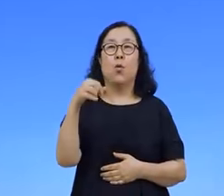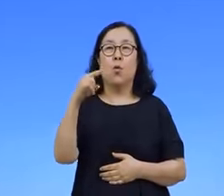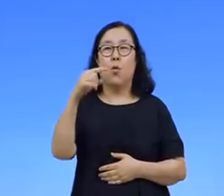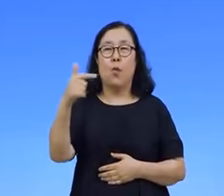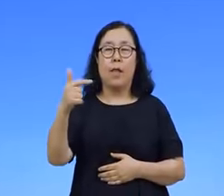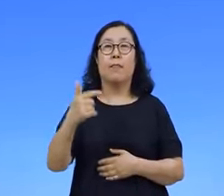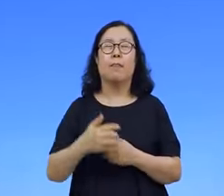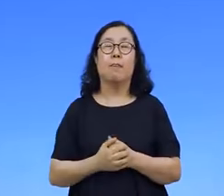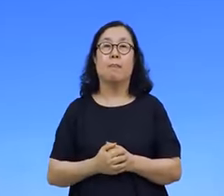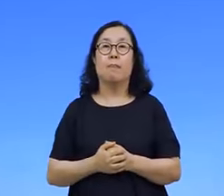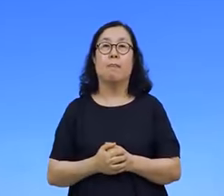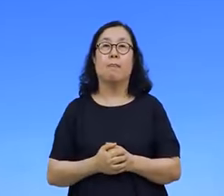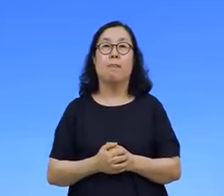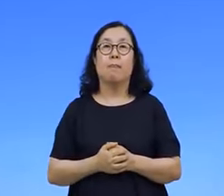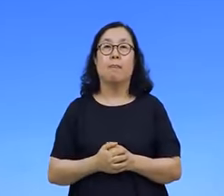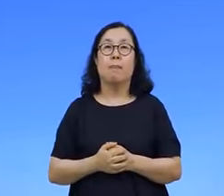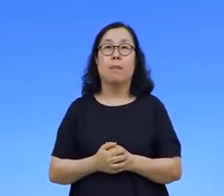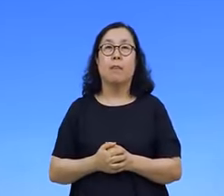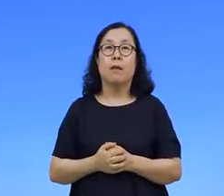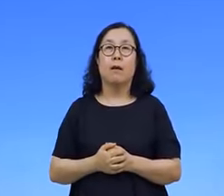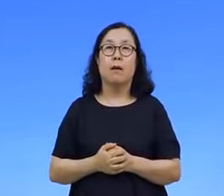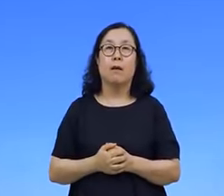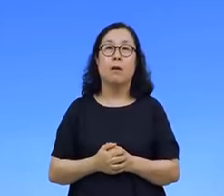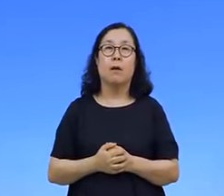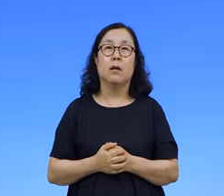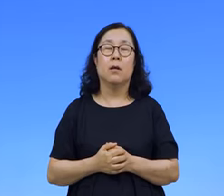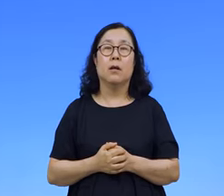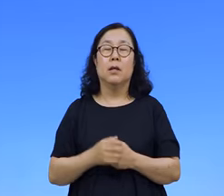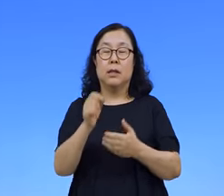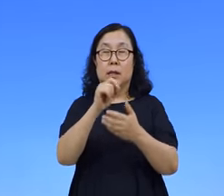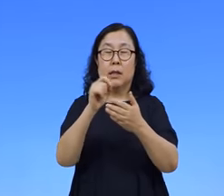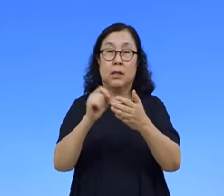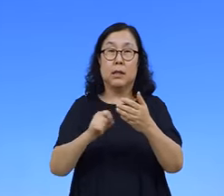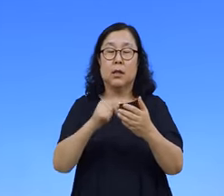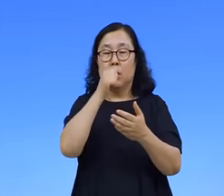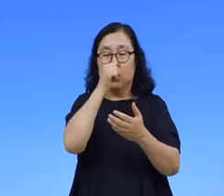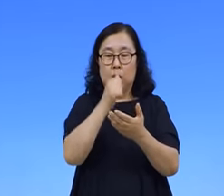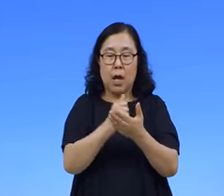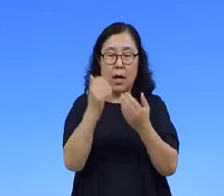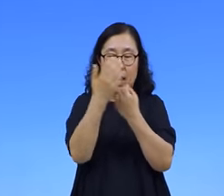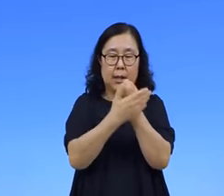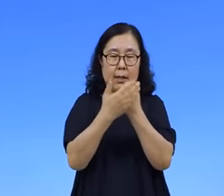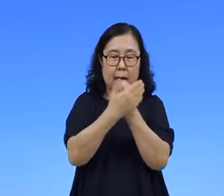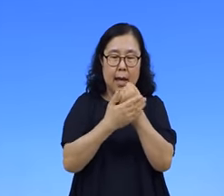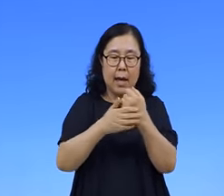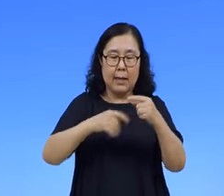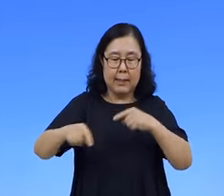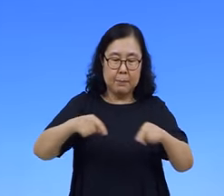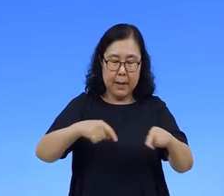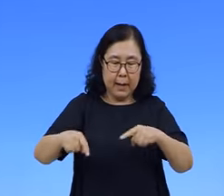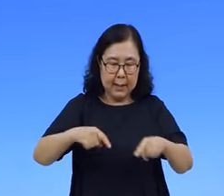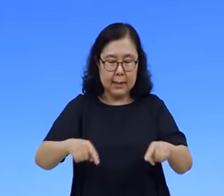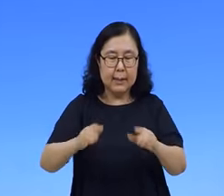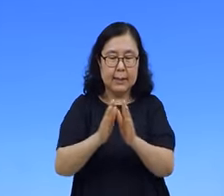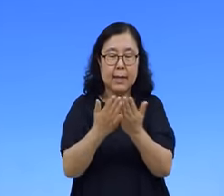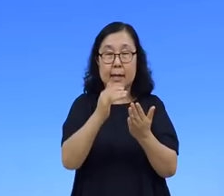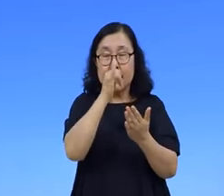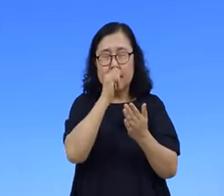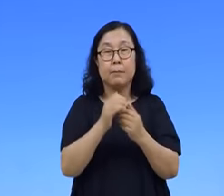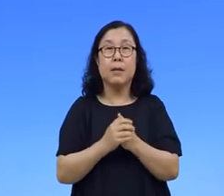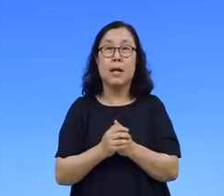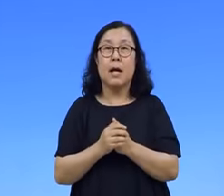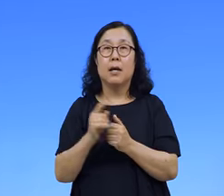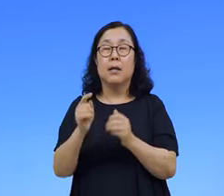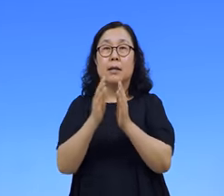우리 모두가 참 존경하는 그런 분 중에 한 분인데요, 이 존 오웬이 쓴 죄와 은혜의 지배라는 책이 있습니다.